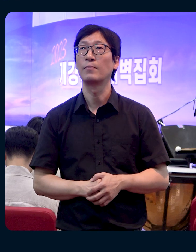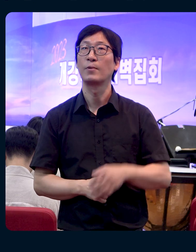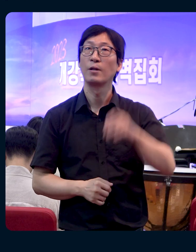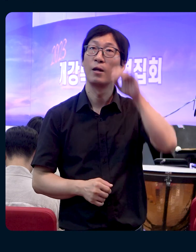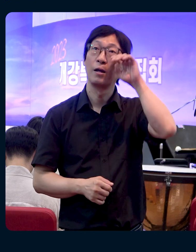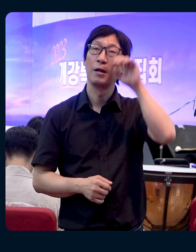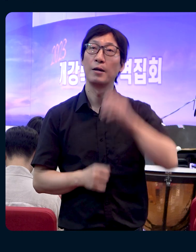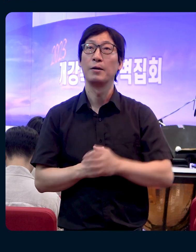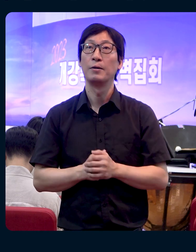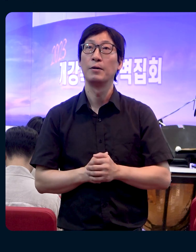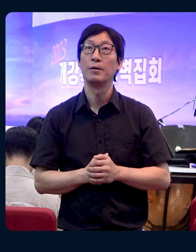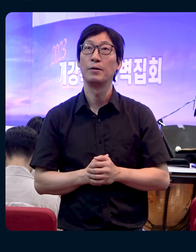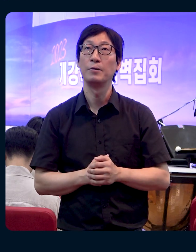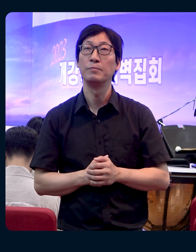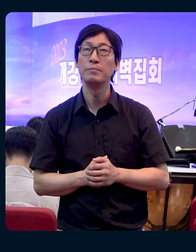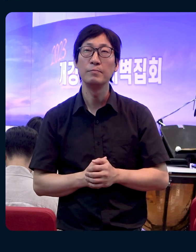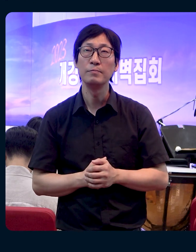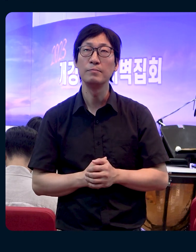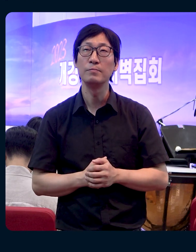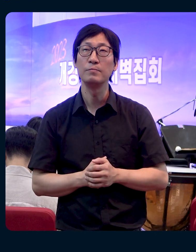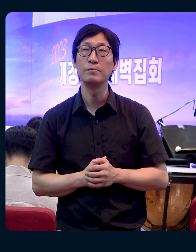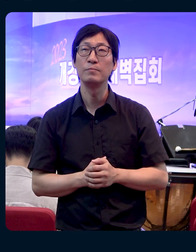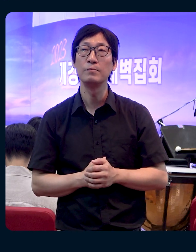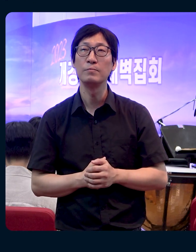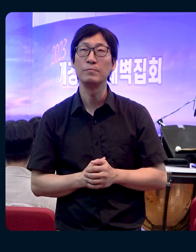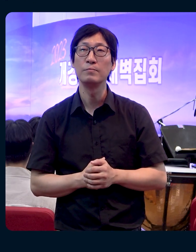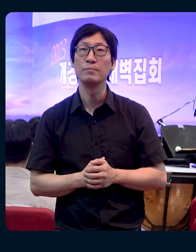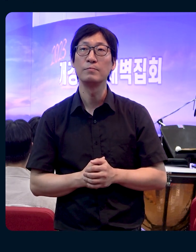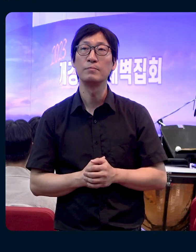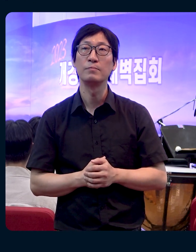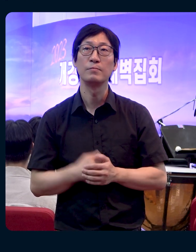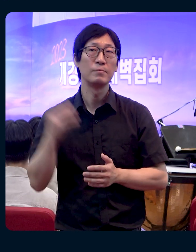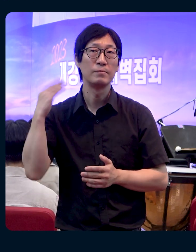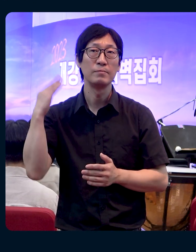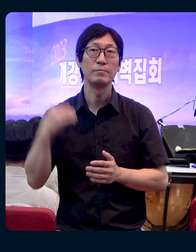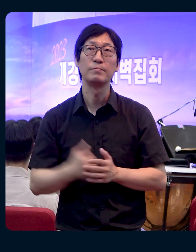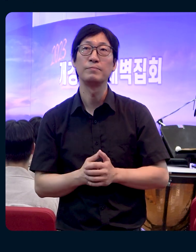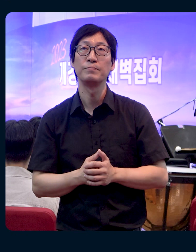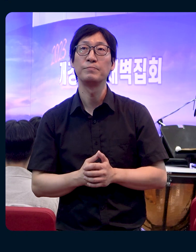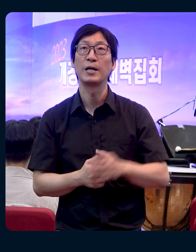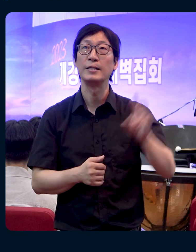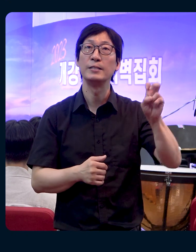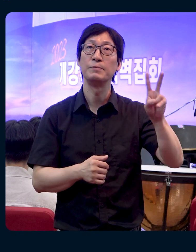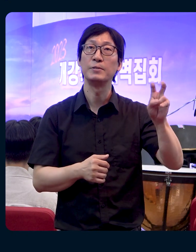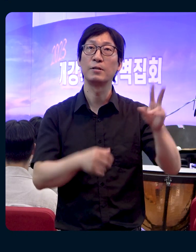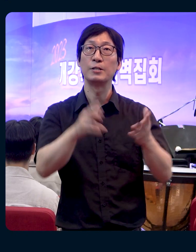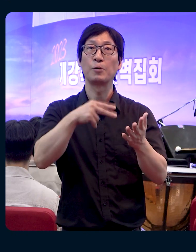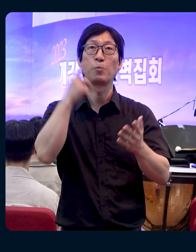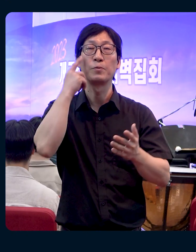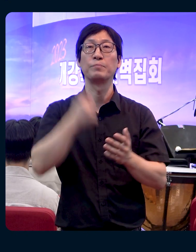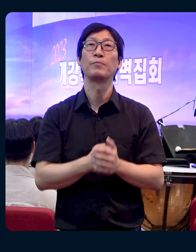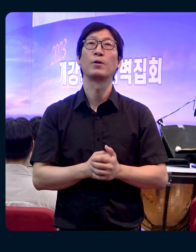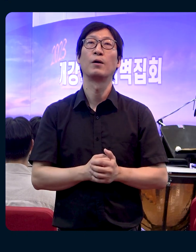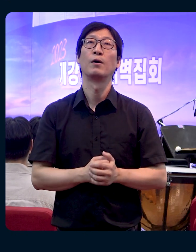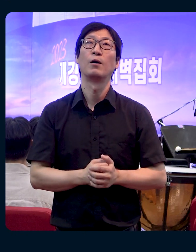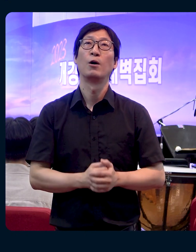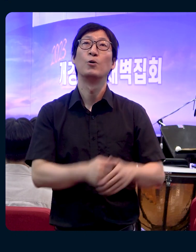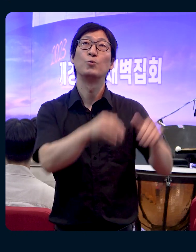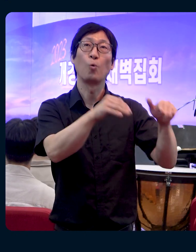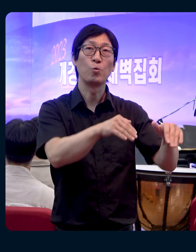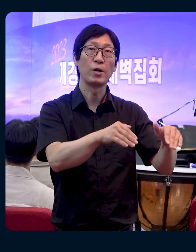말씀드렸죠? 신앙적 단어 하나도 없다고. 그러나 어떤 것보다 영적 단어죠. 22절 함께 읽도록 하겠습니다. 22절 같이